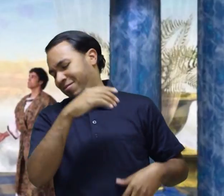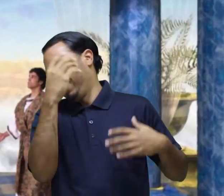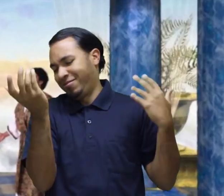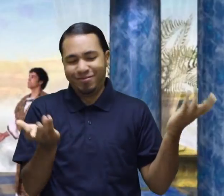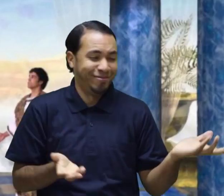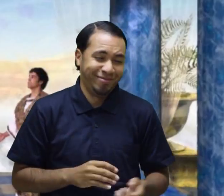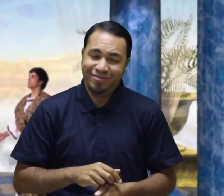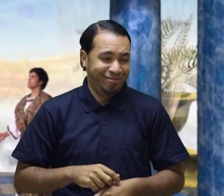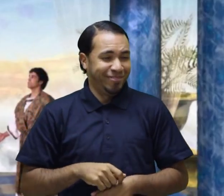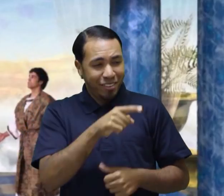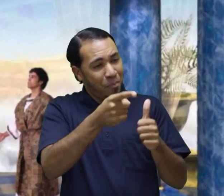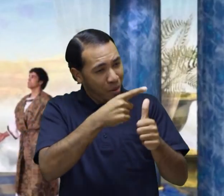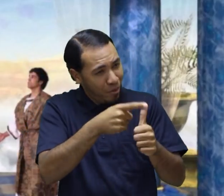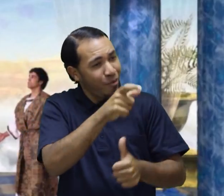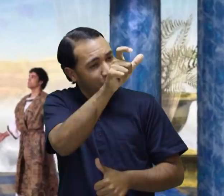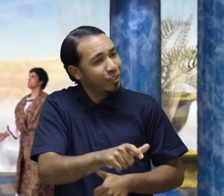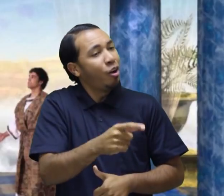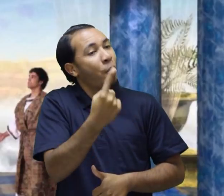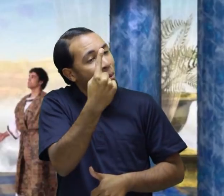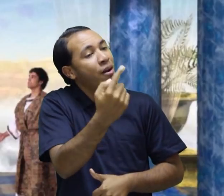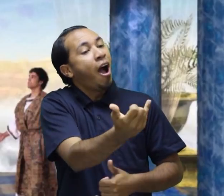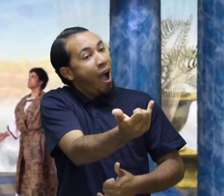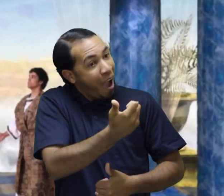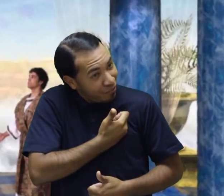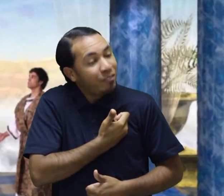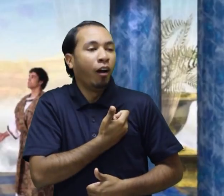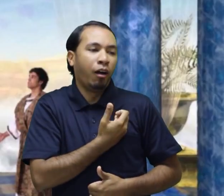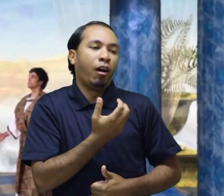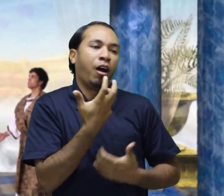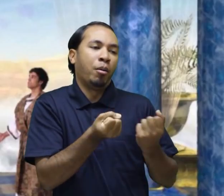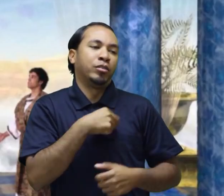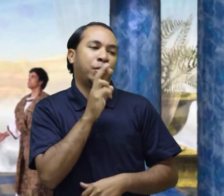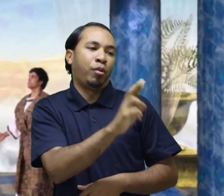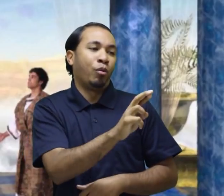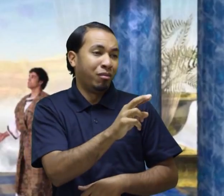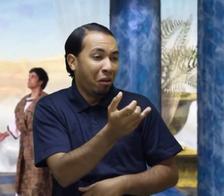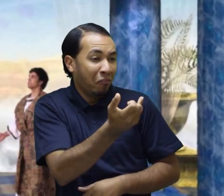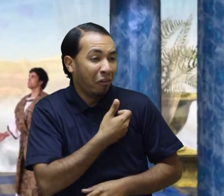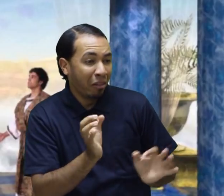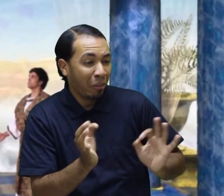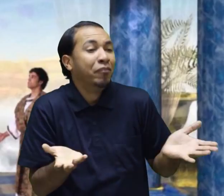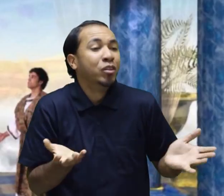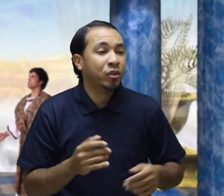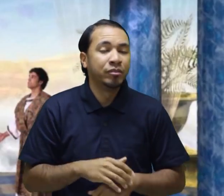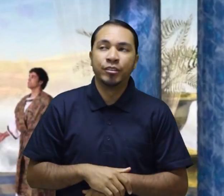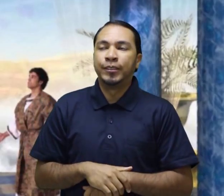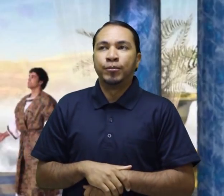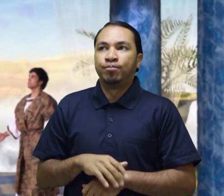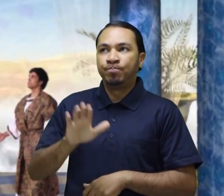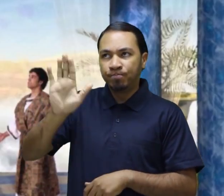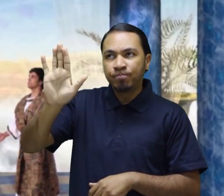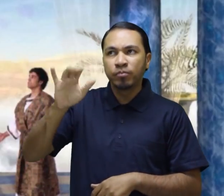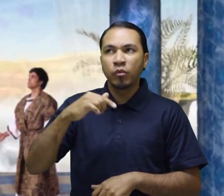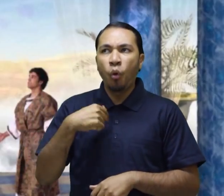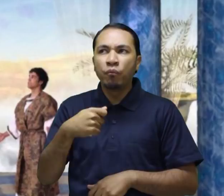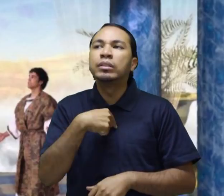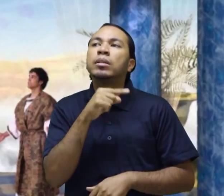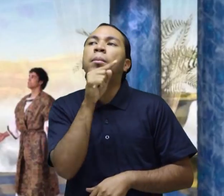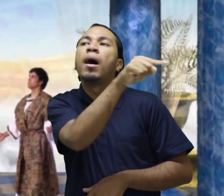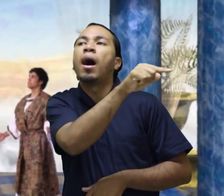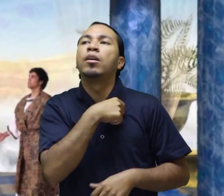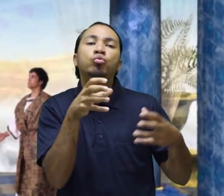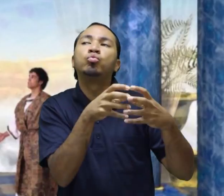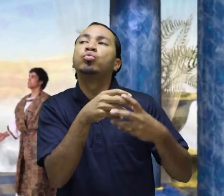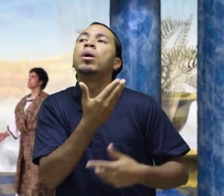rei disse que não falaria nada. Queria que Daniel adivinhasse o que havia sonhado. Foi então que